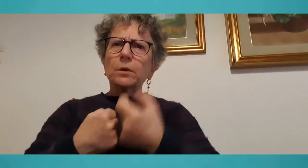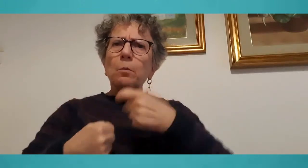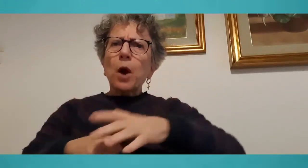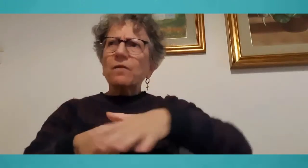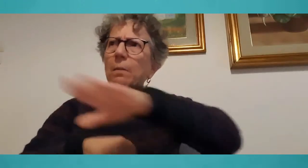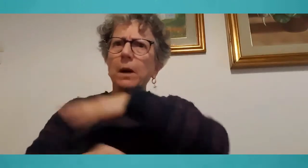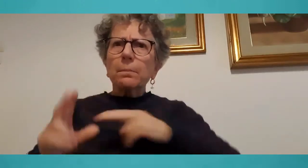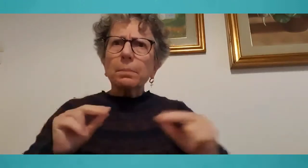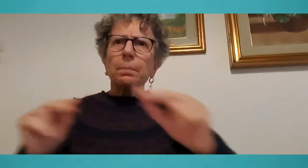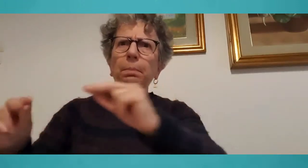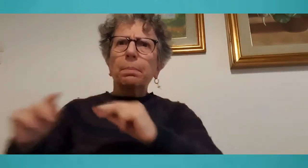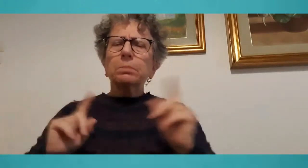molto,